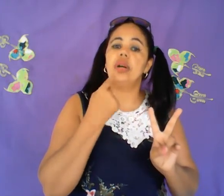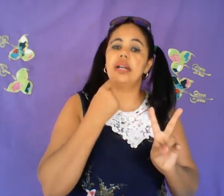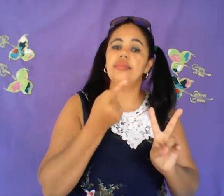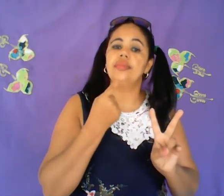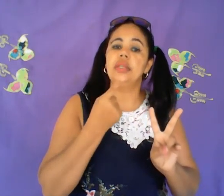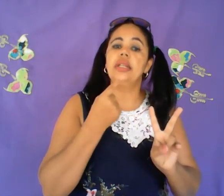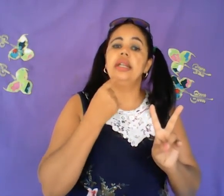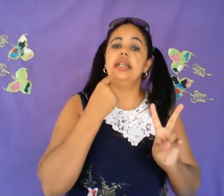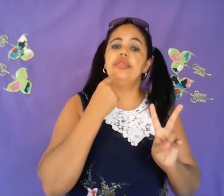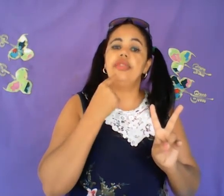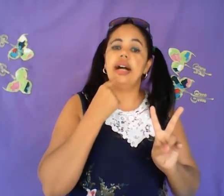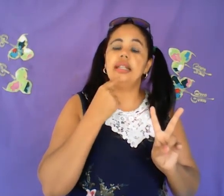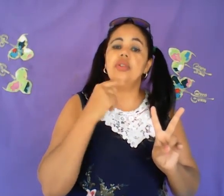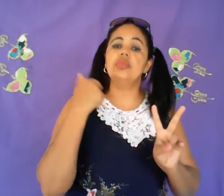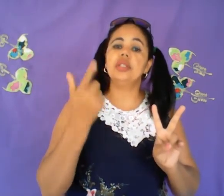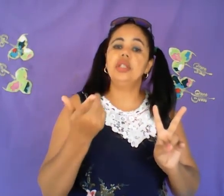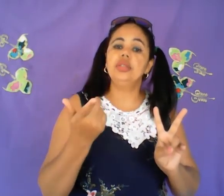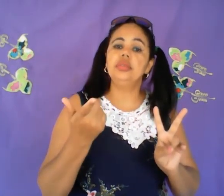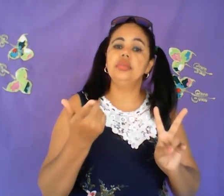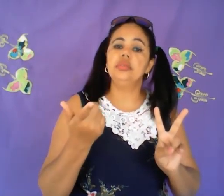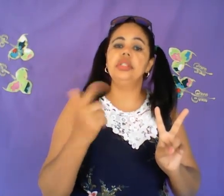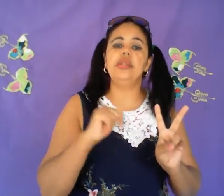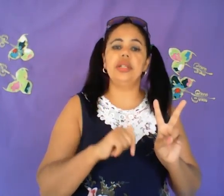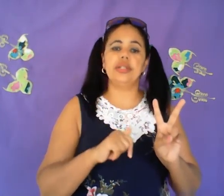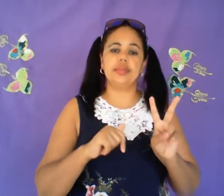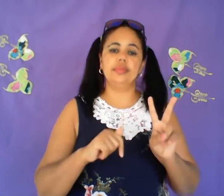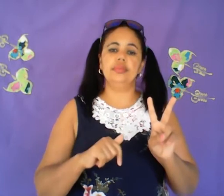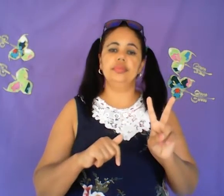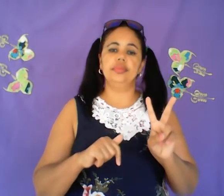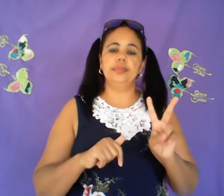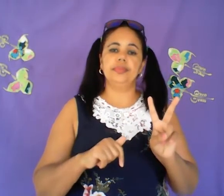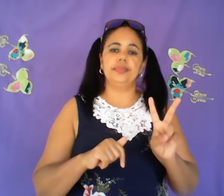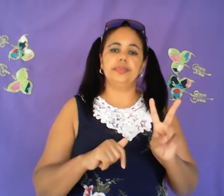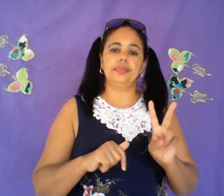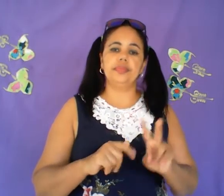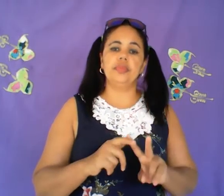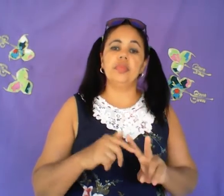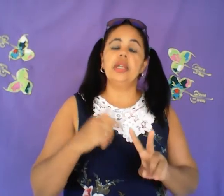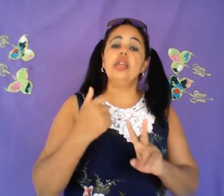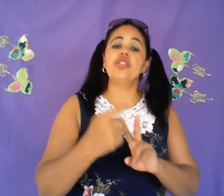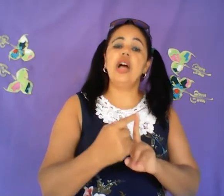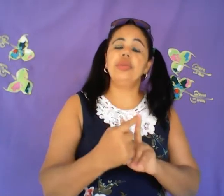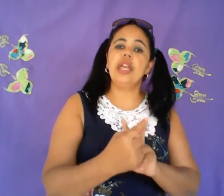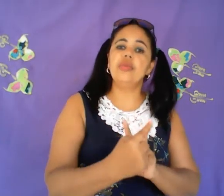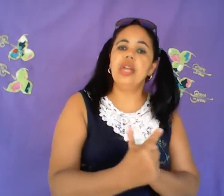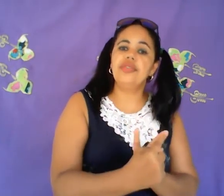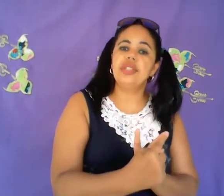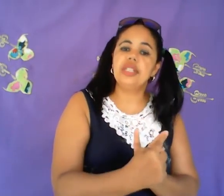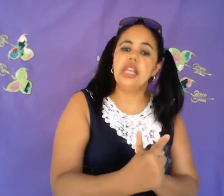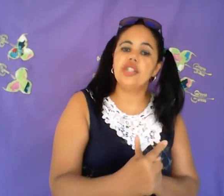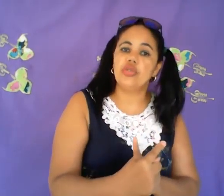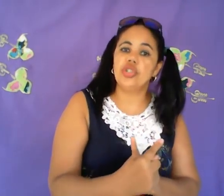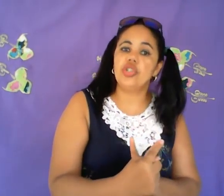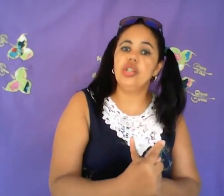Ele fala usando Libras. E já o termo deficiente auditivo,